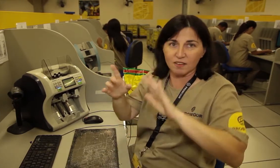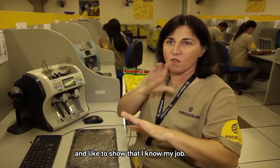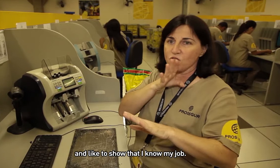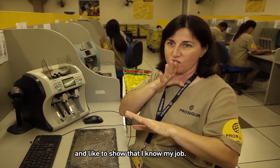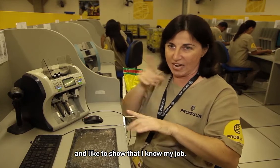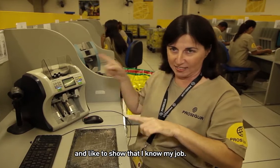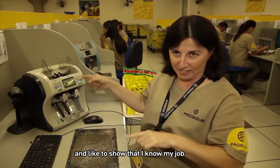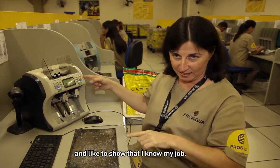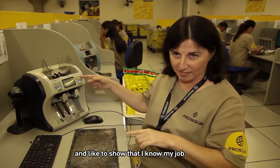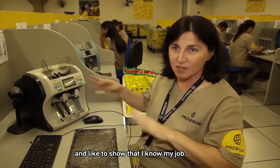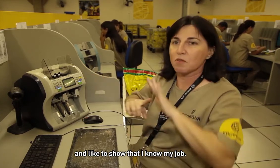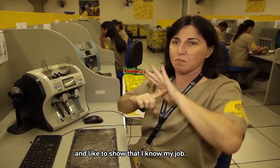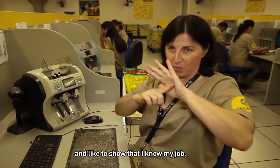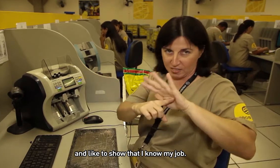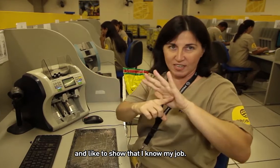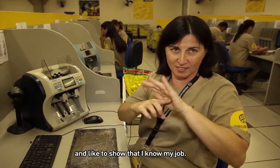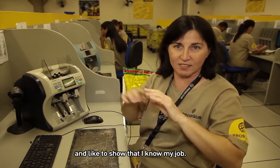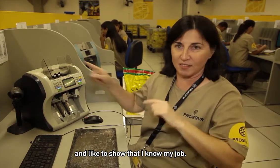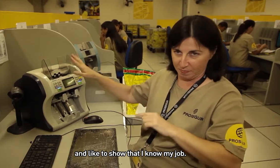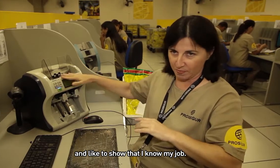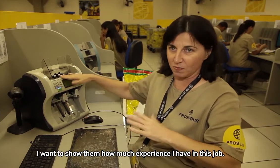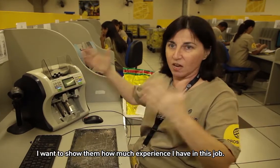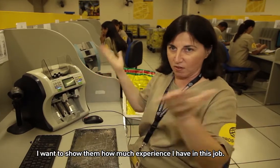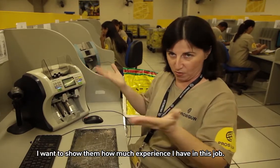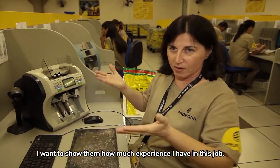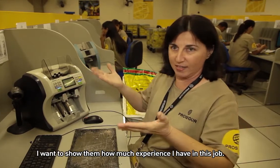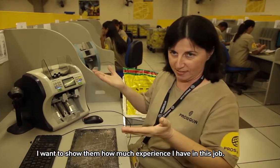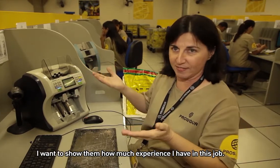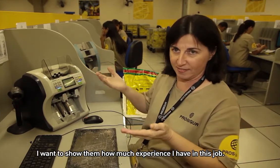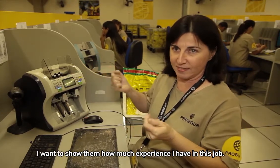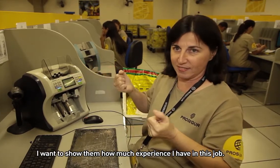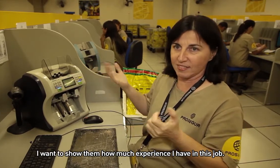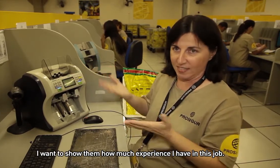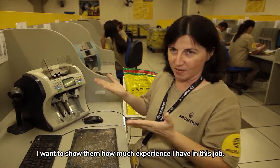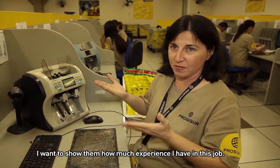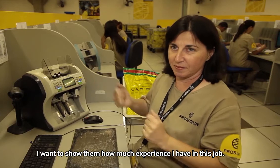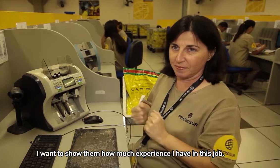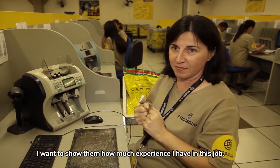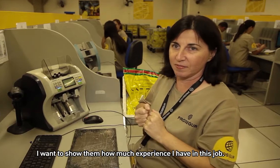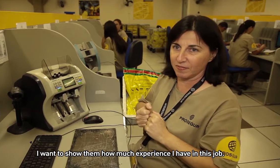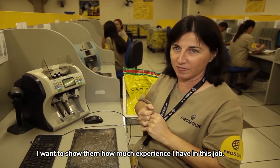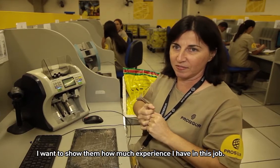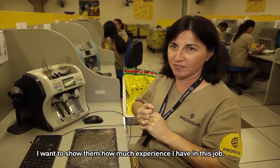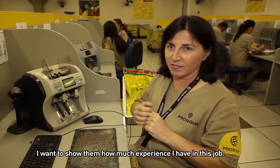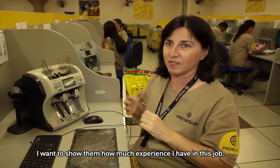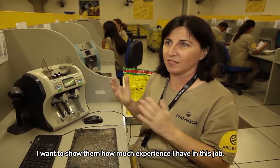E eu quero mostrar que eu conheço o trabalho, eu tenho muita experiência com esse trabalho. Eu quero mostrar agora para vocês.